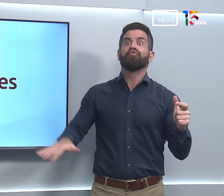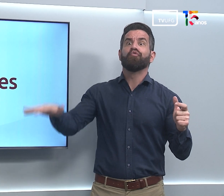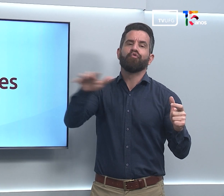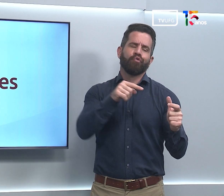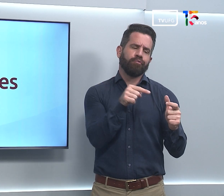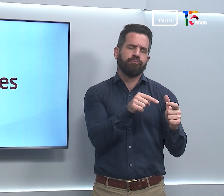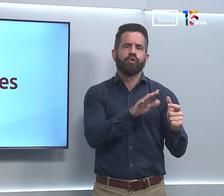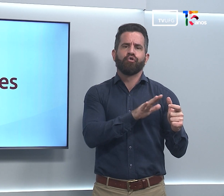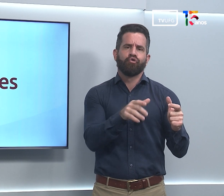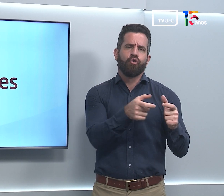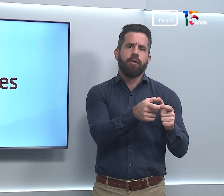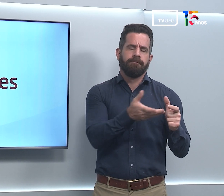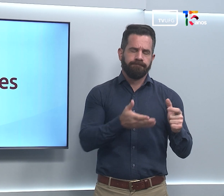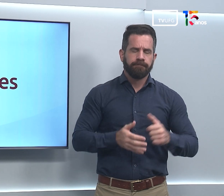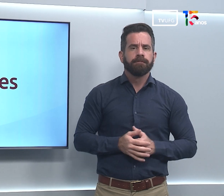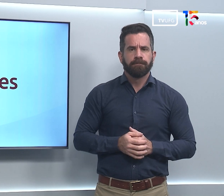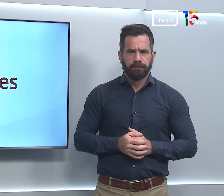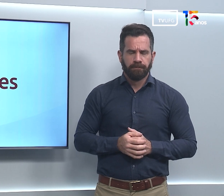0,77% do total.